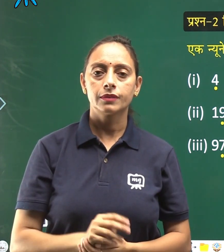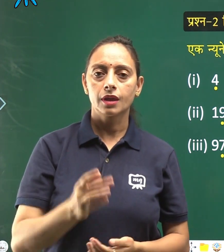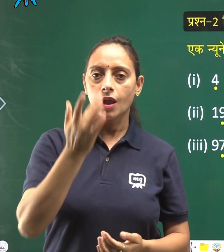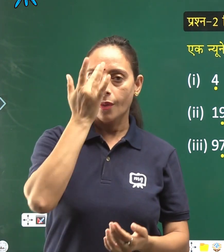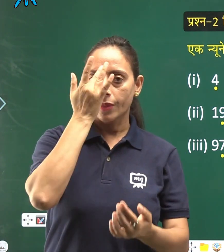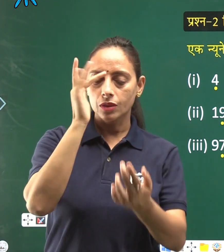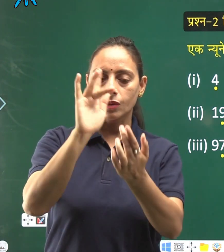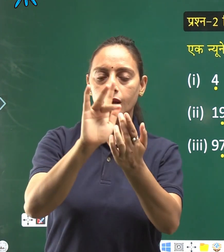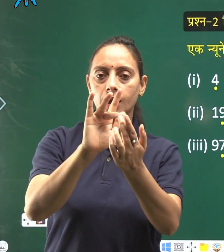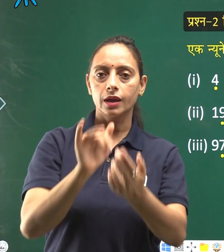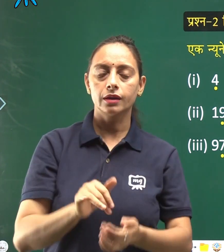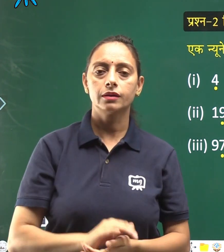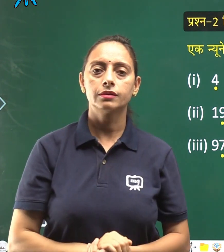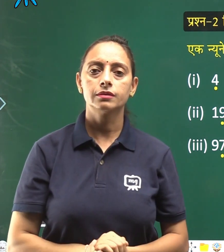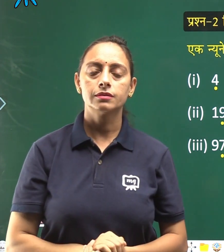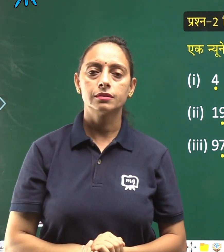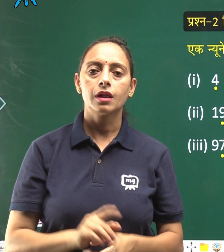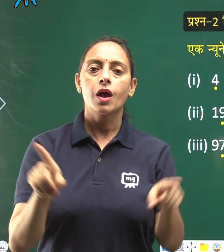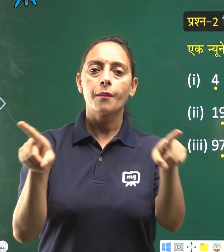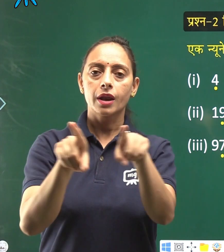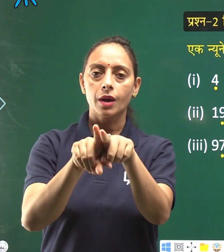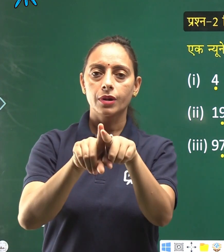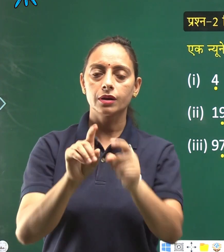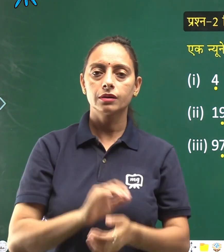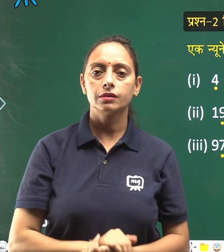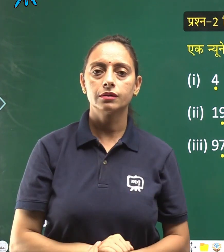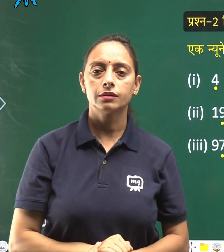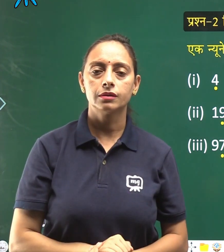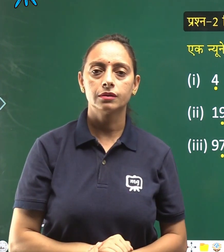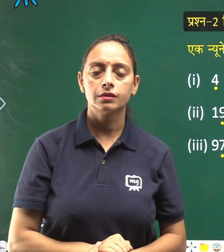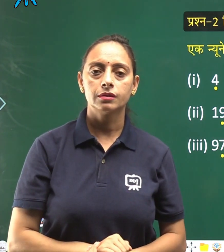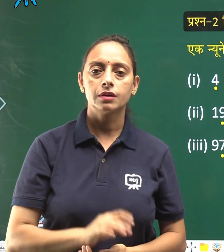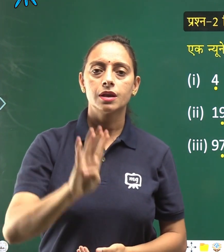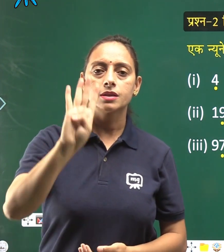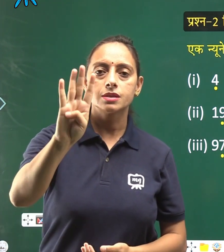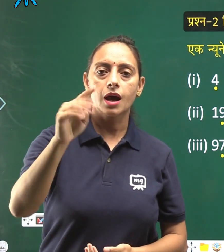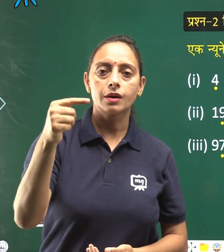बिंदु लगा हुआ है बराबर 4